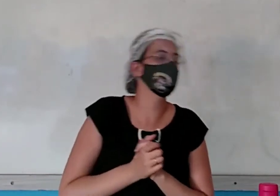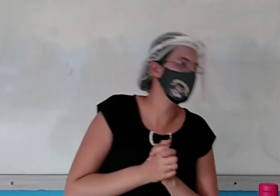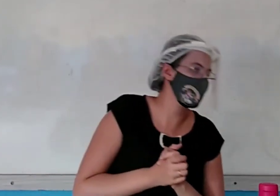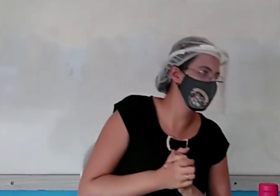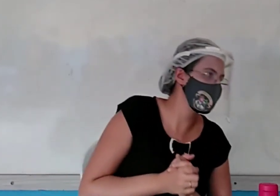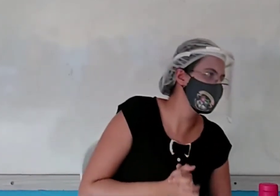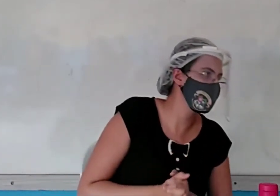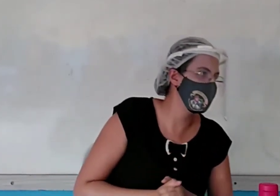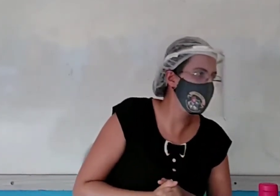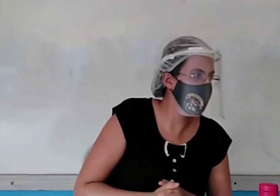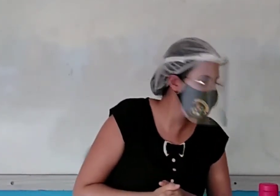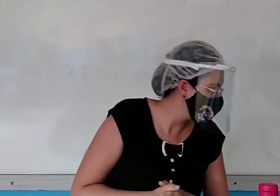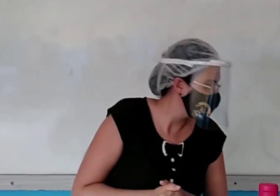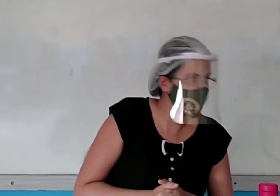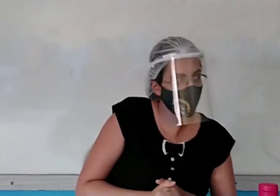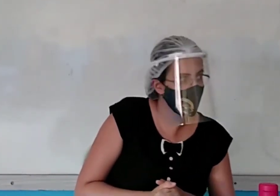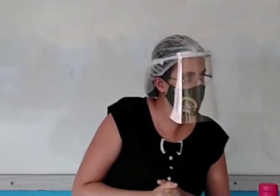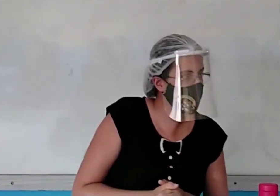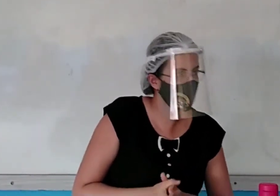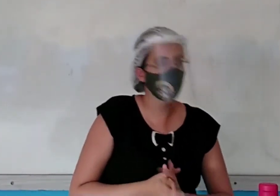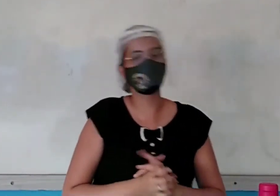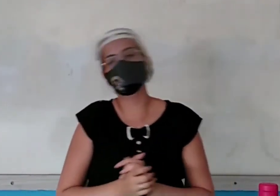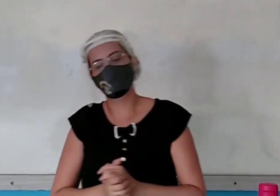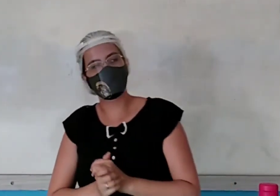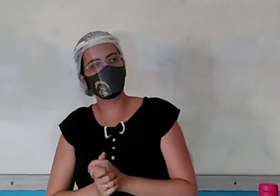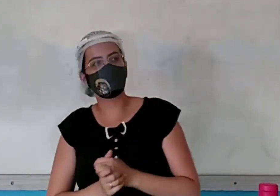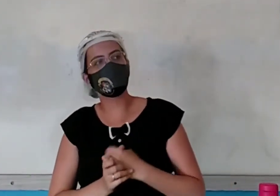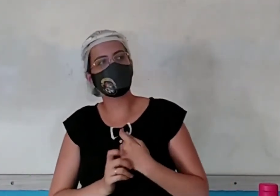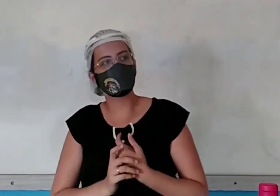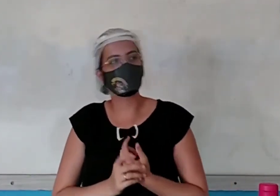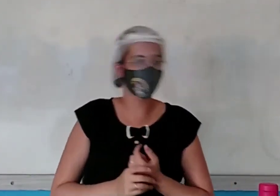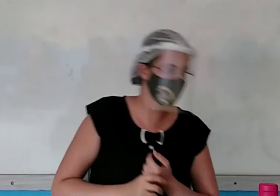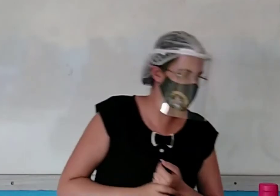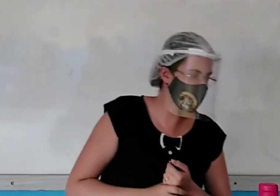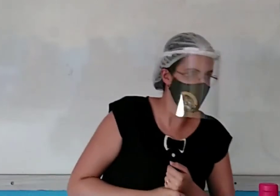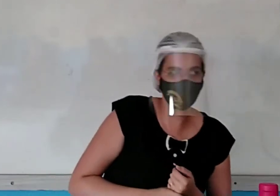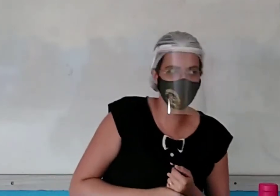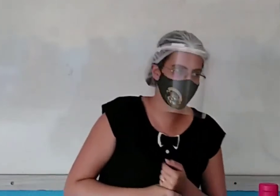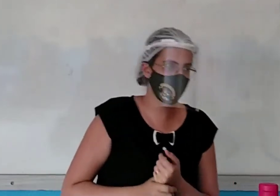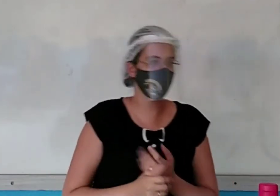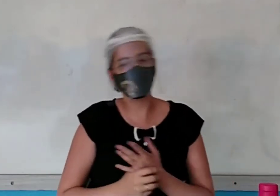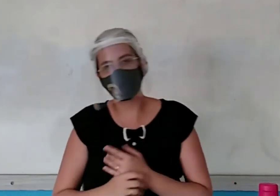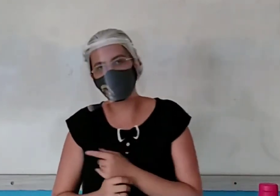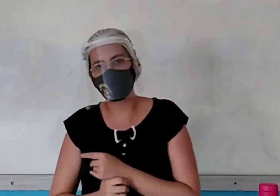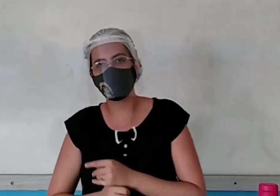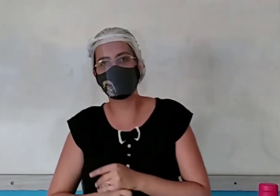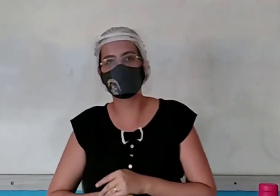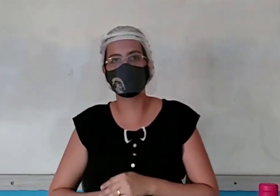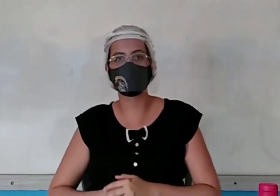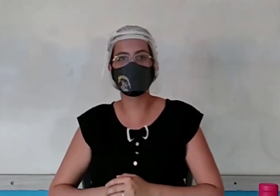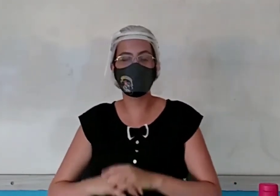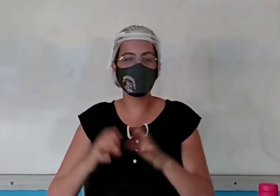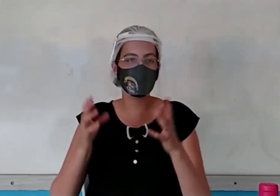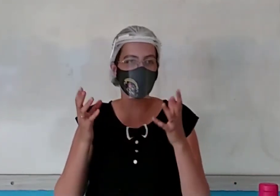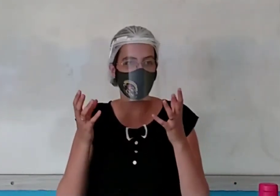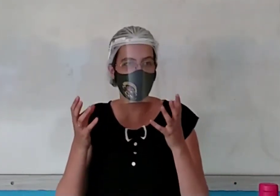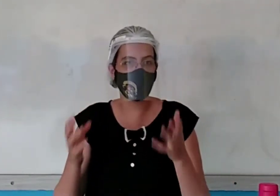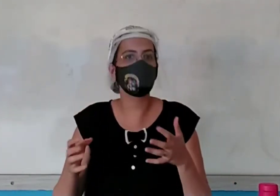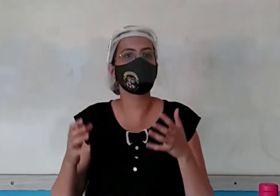colocava a cabeça ali, olhava, tirava a cabeça. Colocava, olhava, tirava a cabeça. Nessa